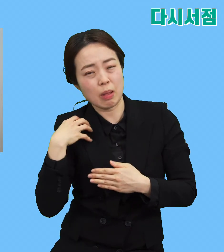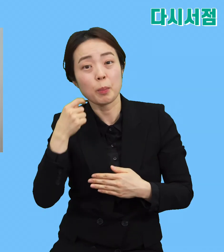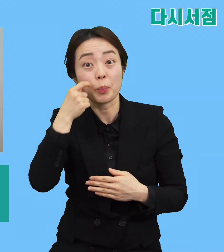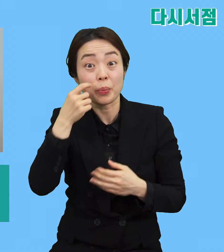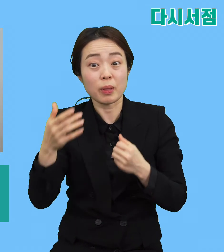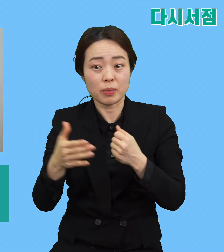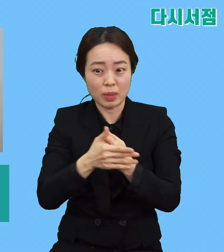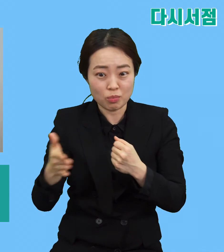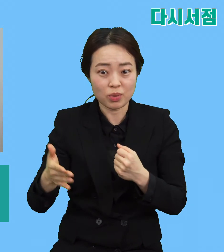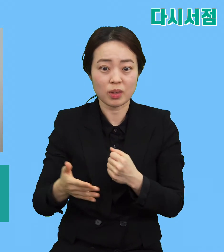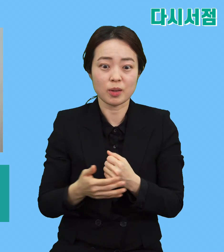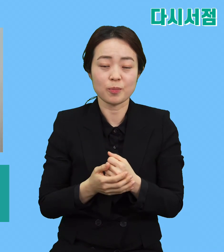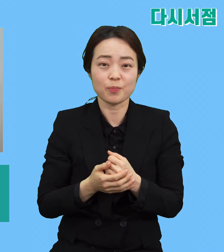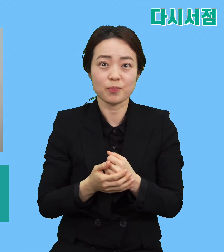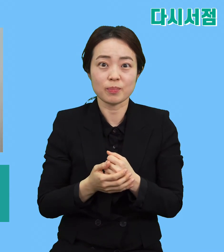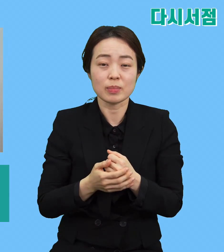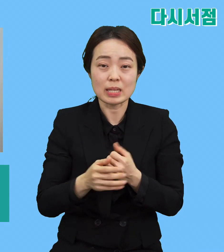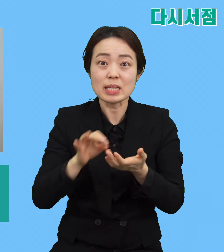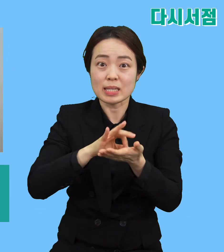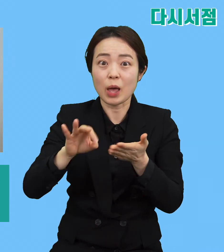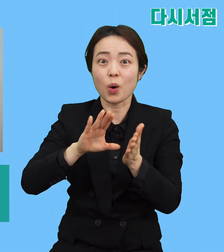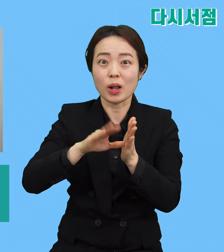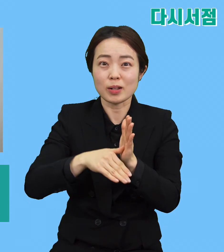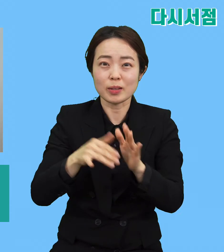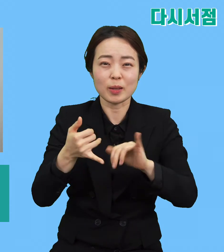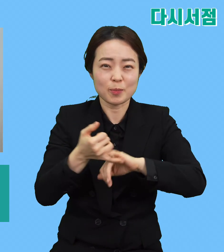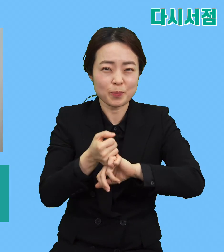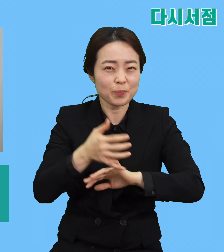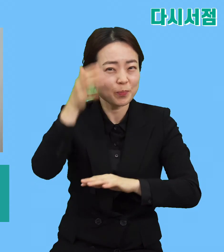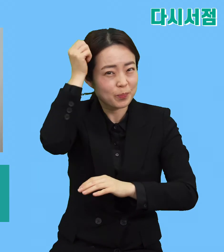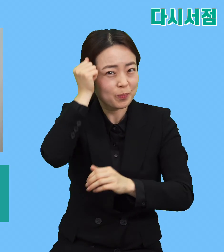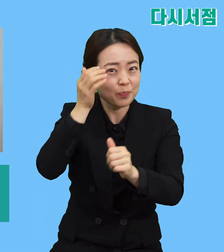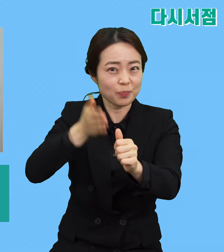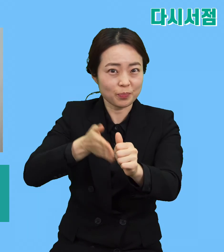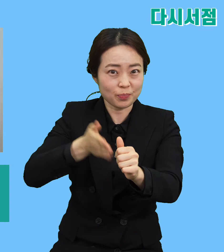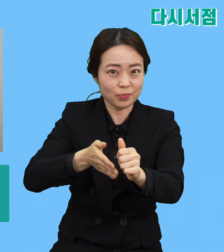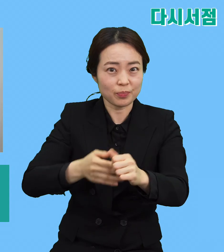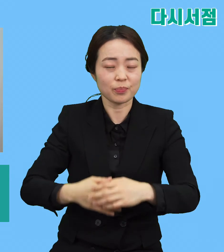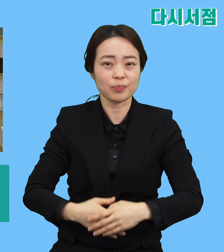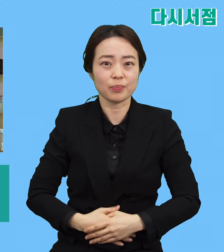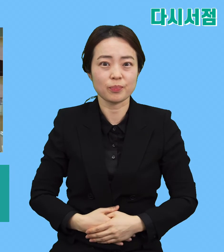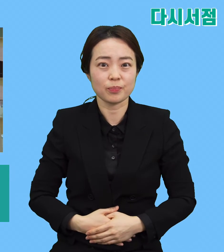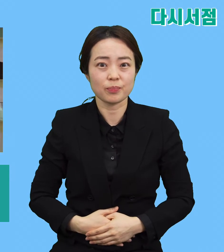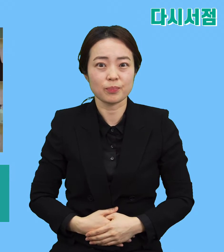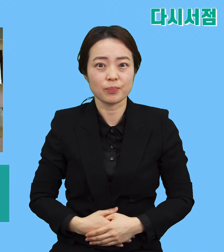없습니다. 그렇기 때문에 이런 실수는 조금 조심하시는 게 좋아요.